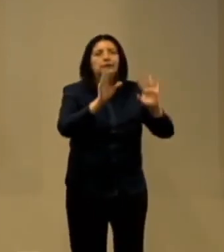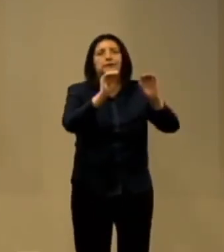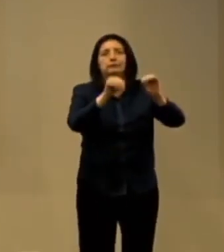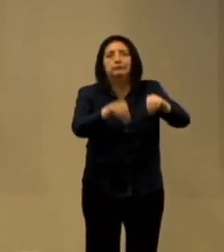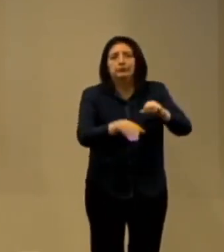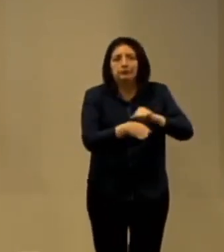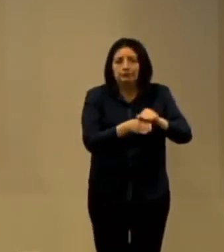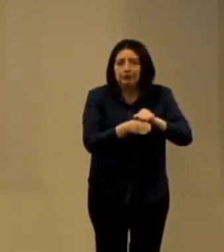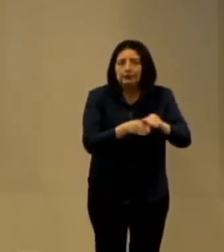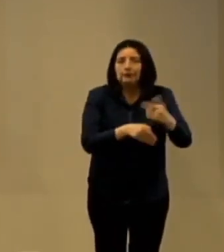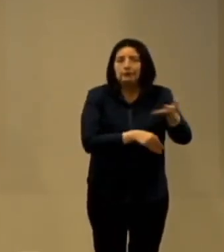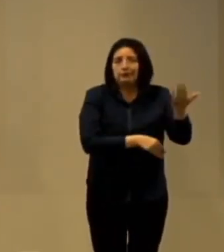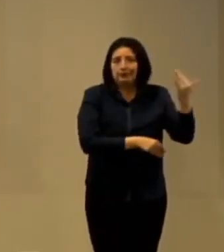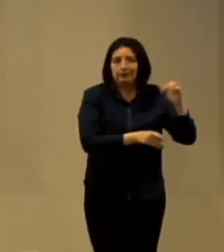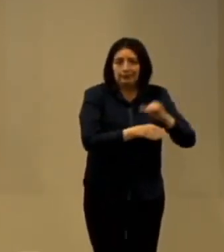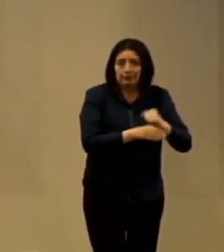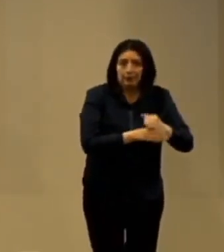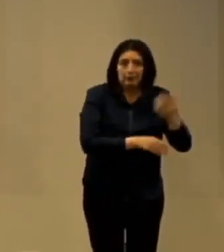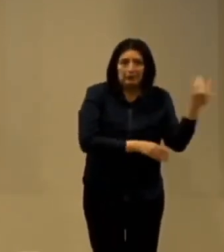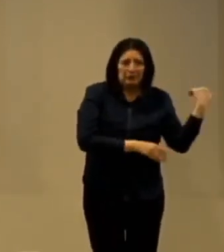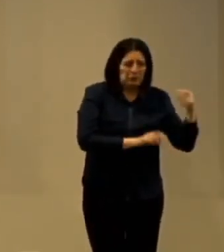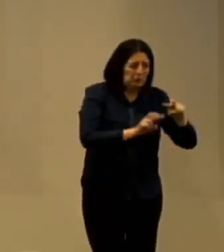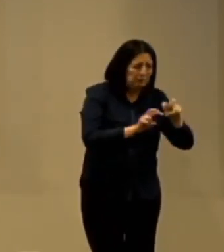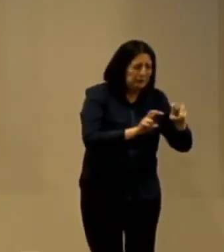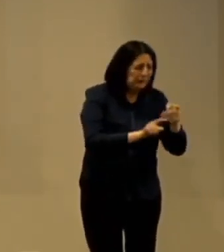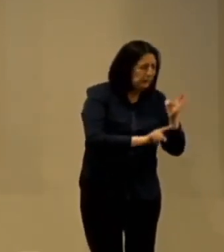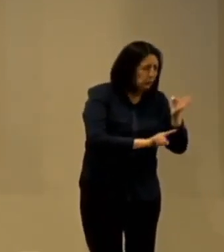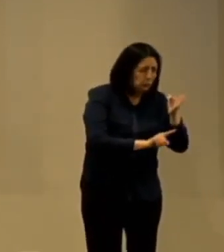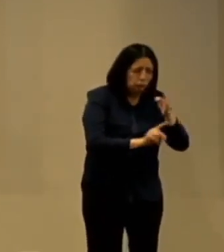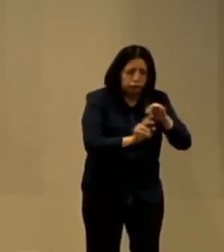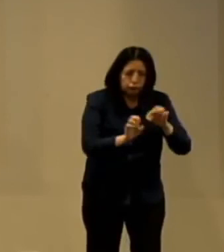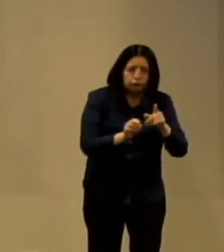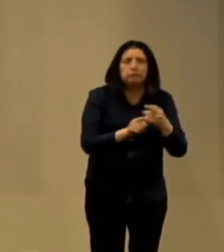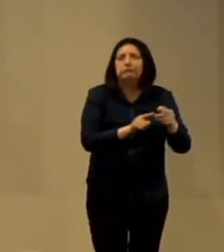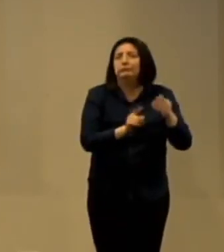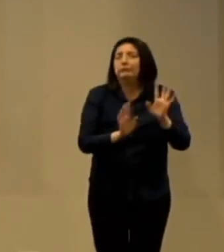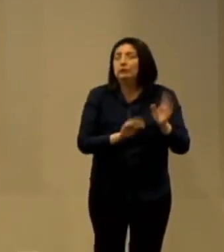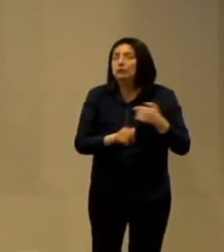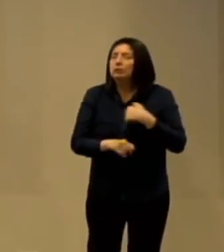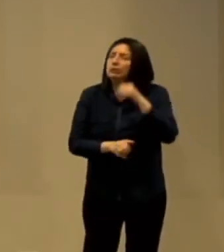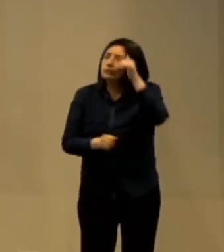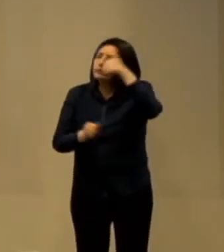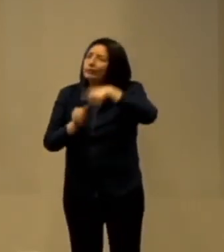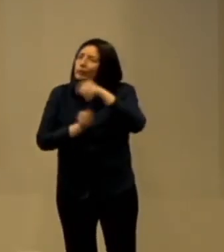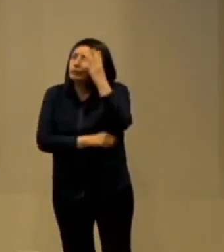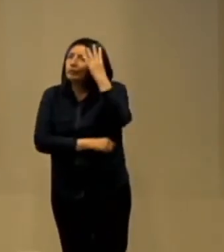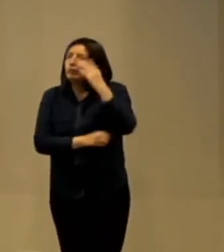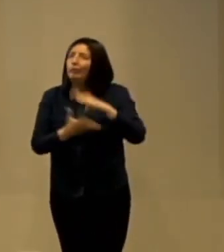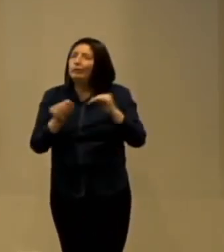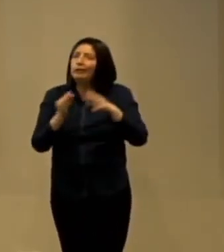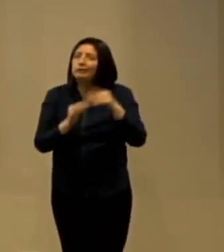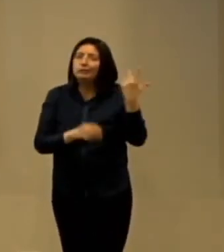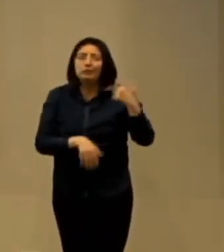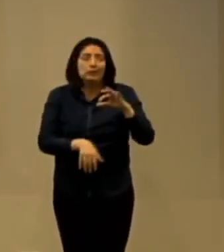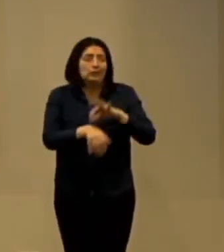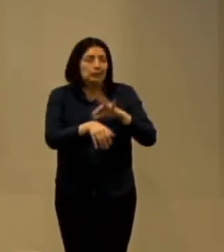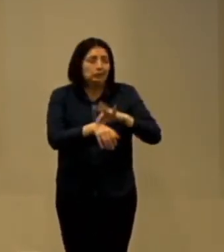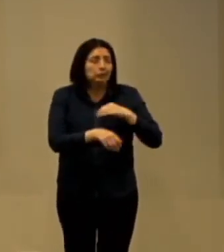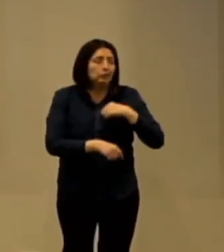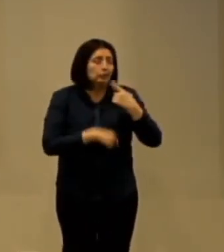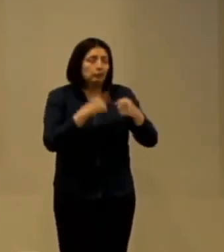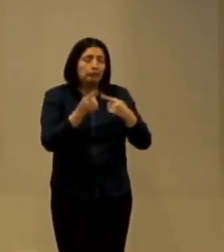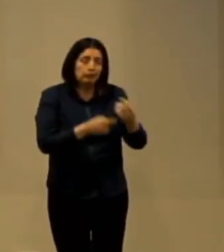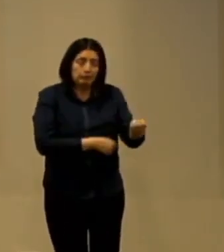ellos trabajaron. Hicieron investigaciones en campo, etcétera, etcétera. Yo recuerdo una anécdota que siempre la cuento, la doctora Adriana me lo